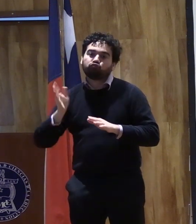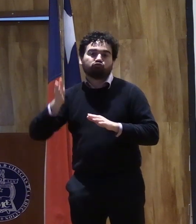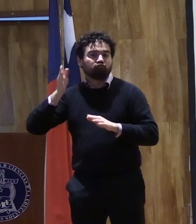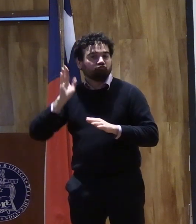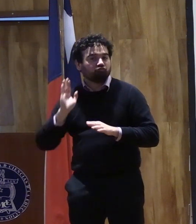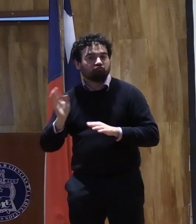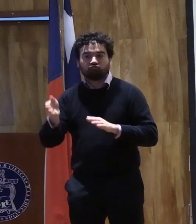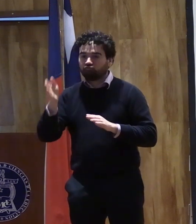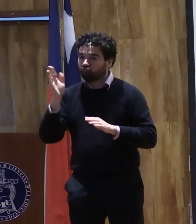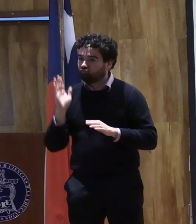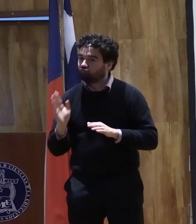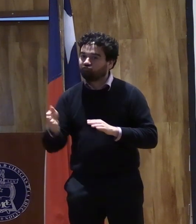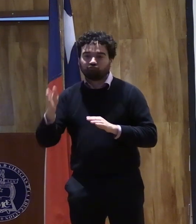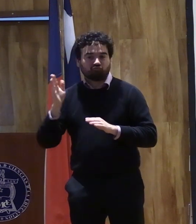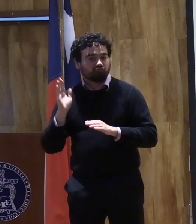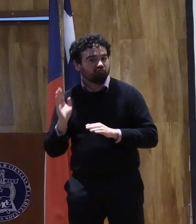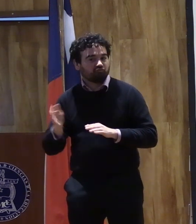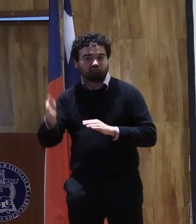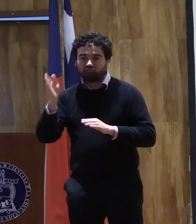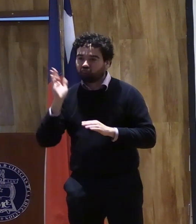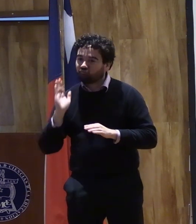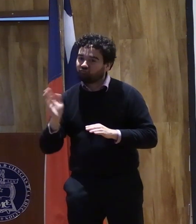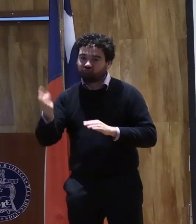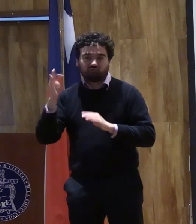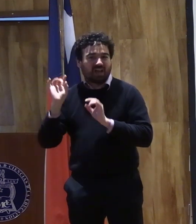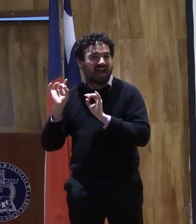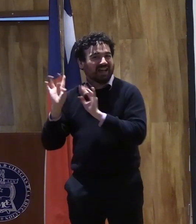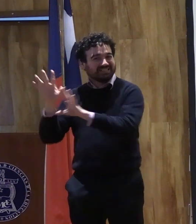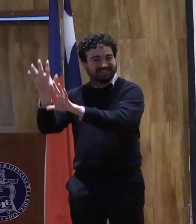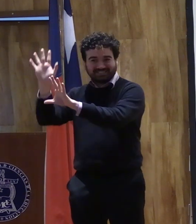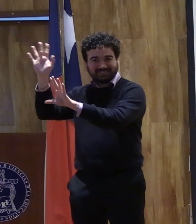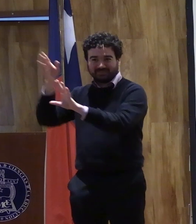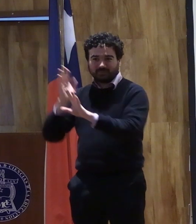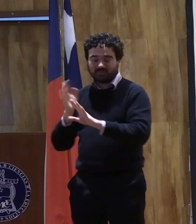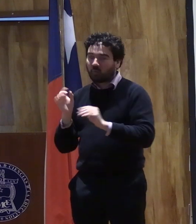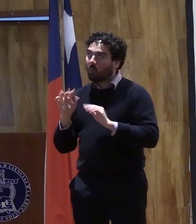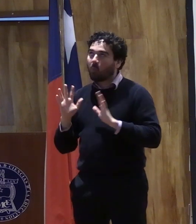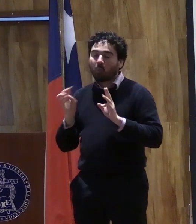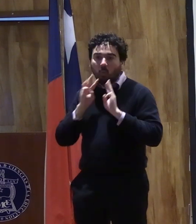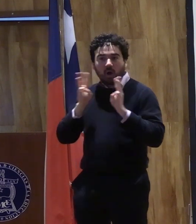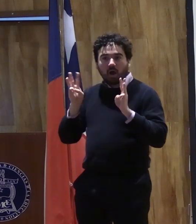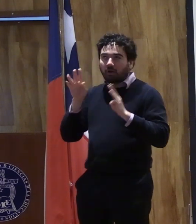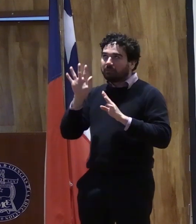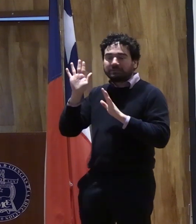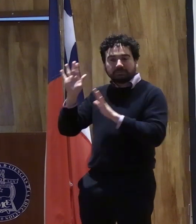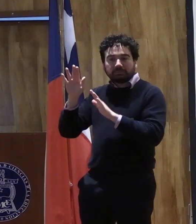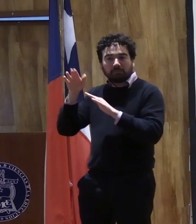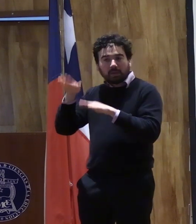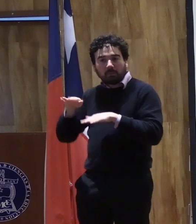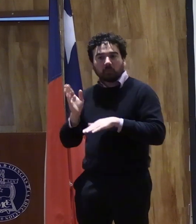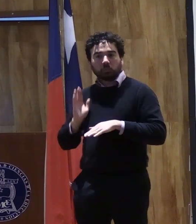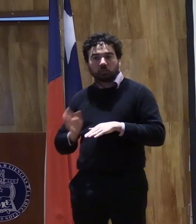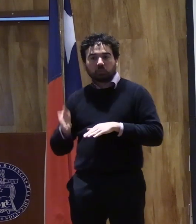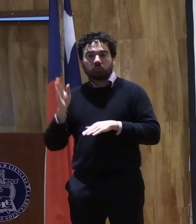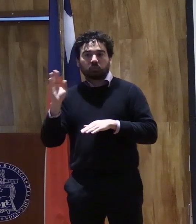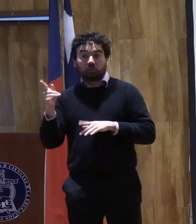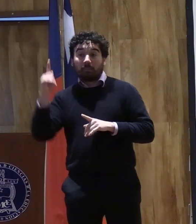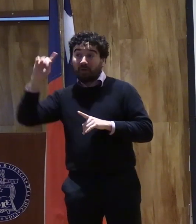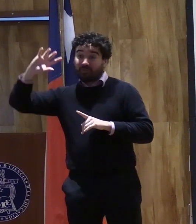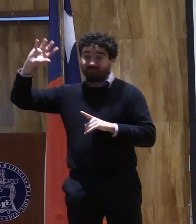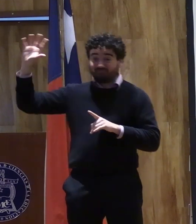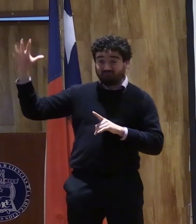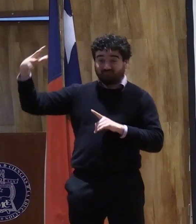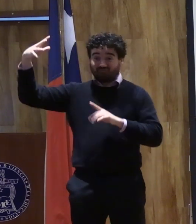que de ahí es la constancia. La radiación, el calor,